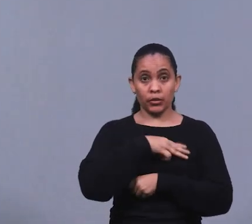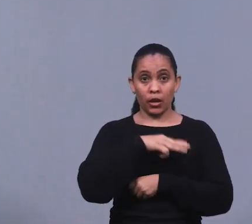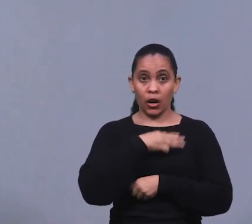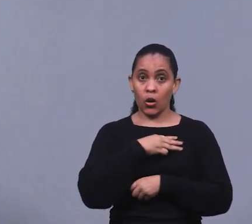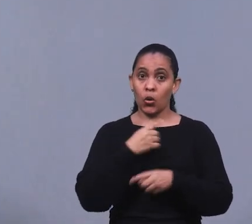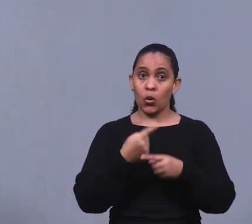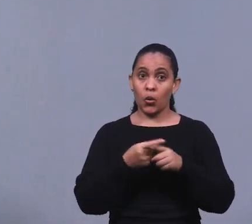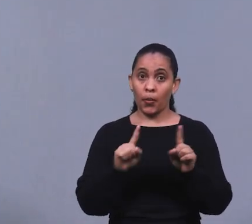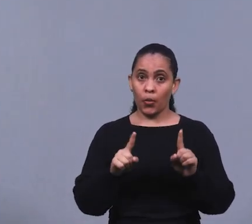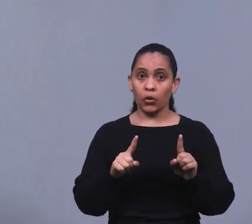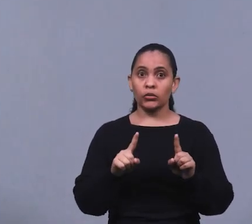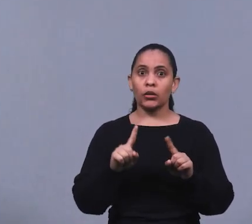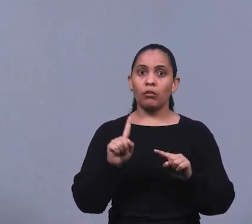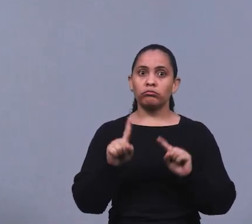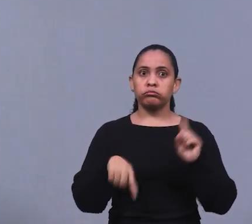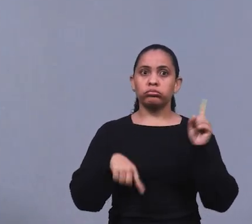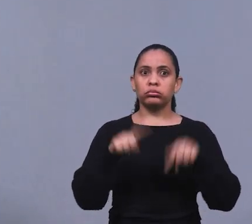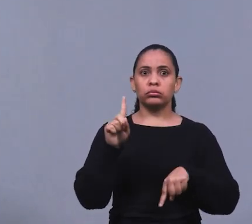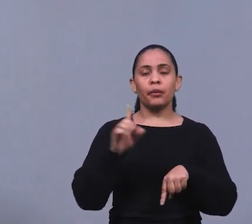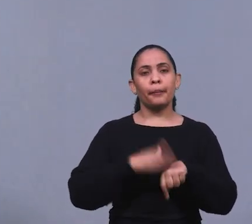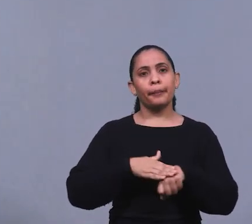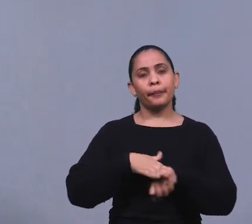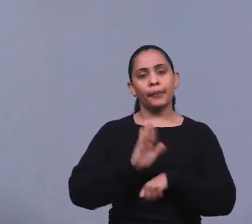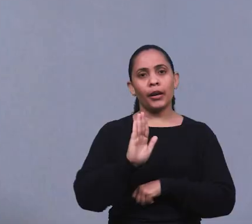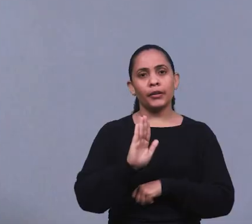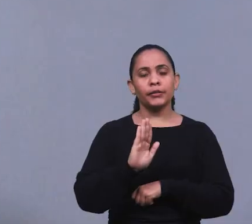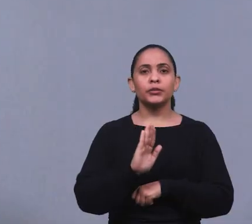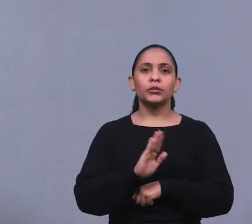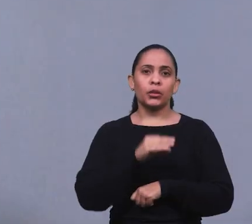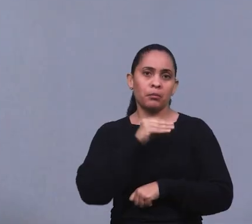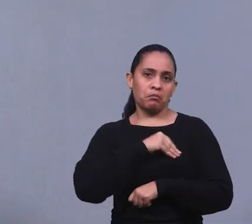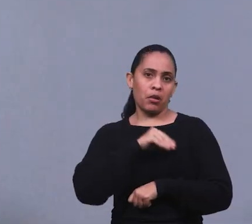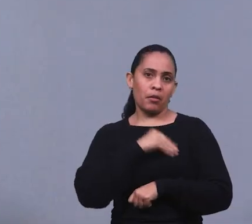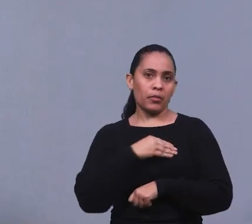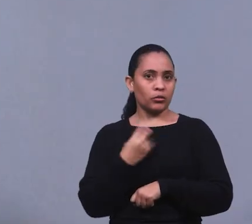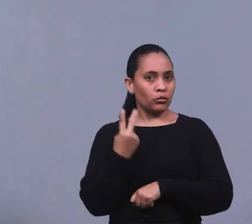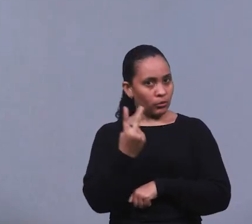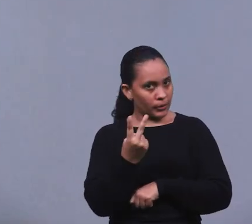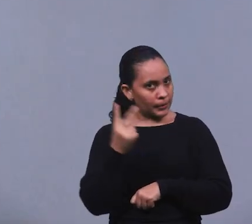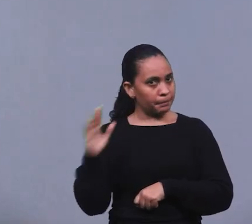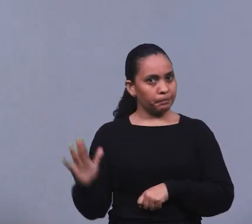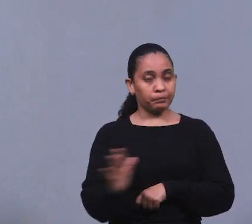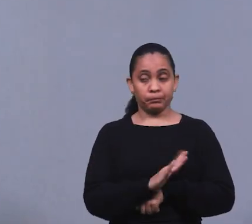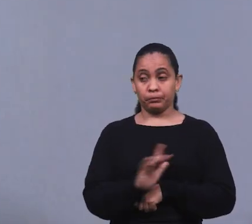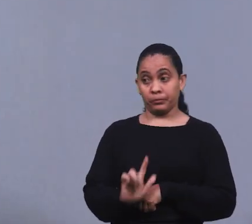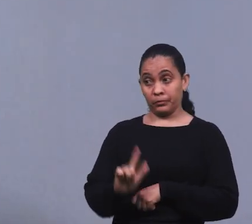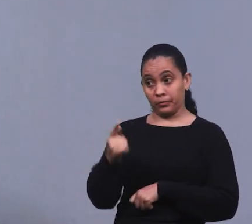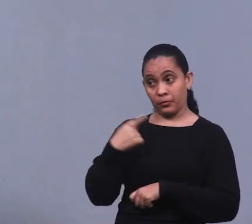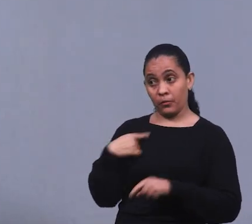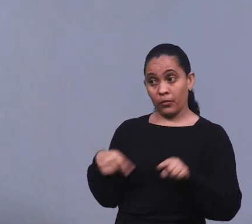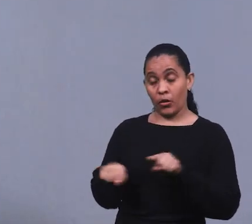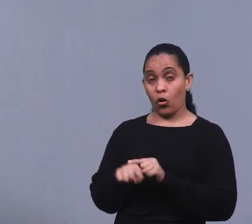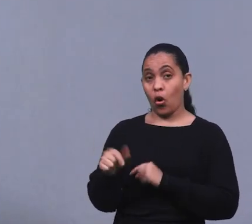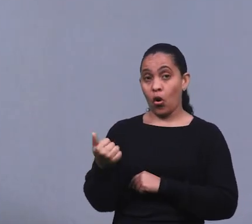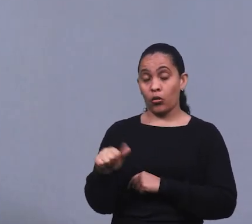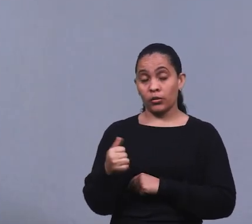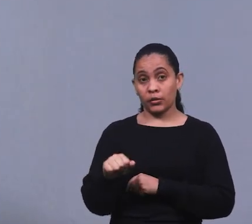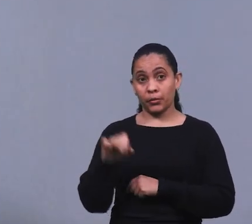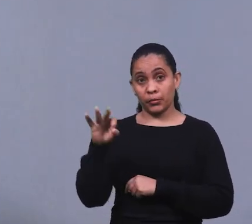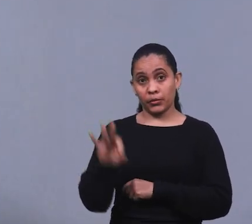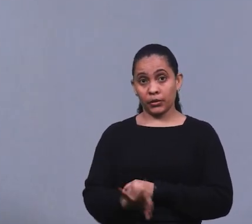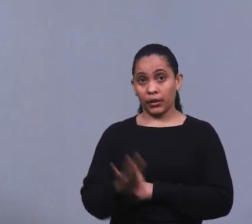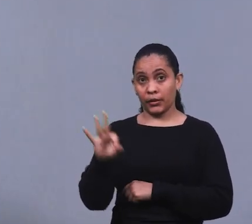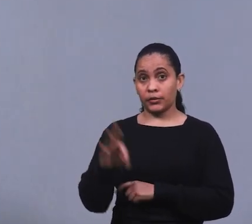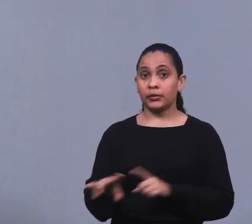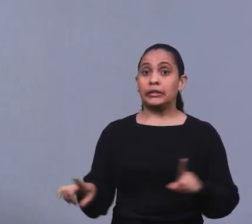não pode ultrapassar 2 salários mínimos. E é uma forma também de contribuir, de repente não tem orçamento para 11%, mas tem para